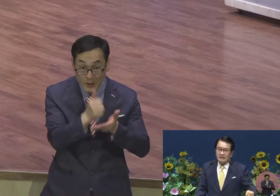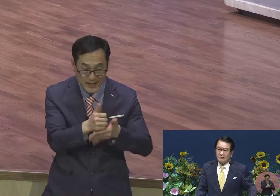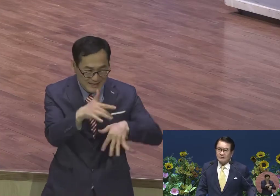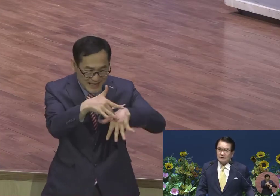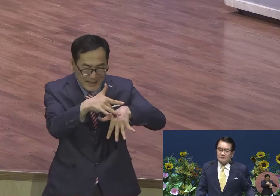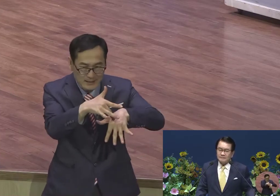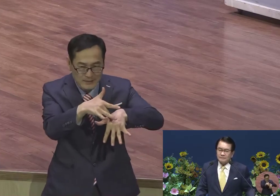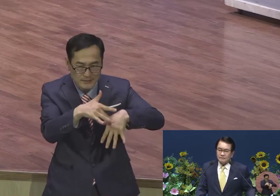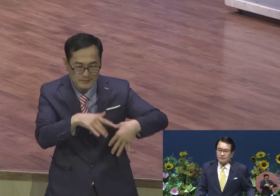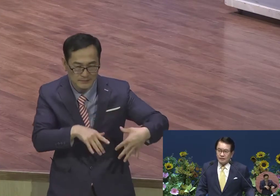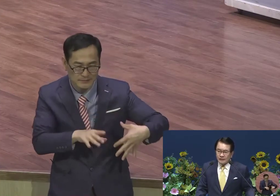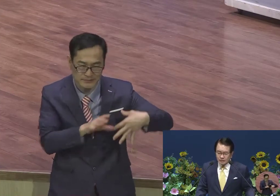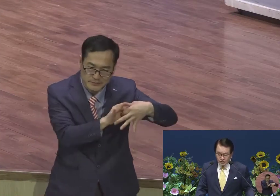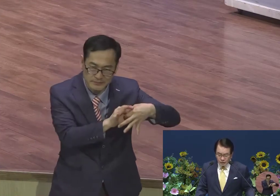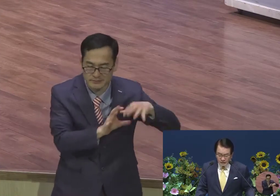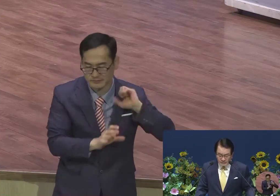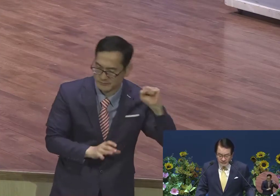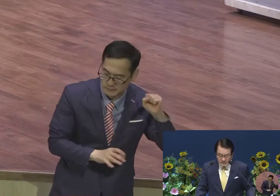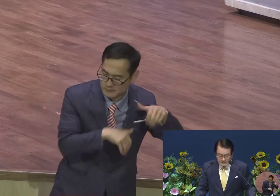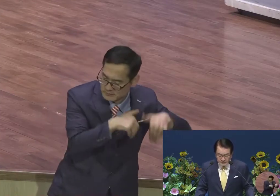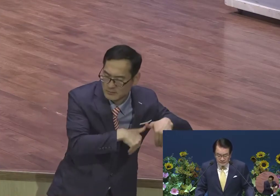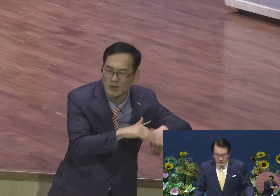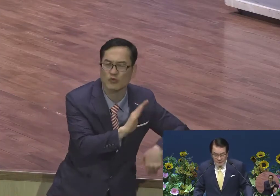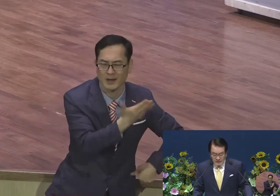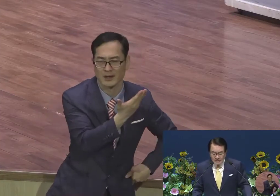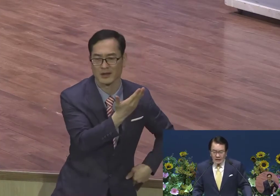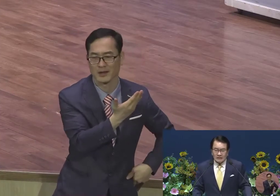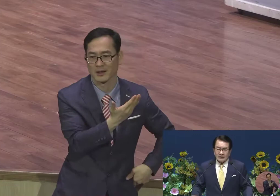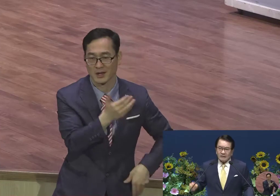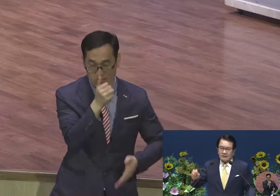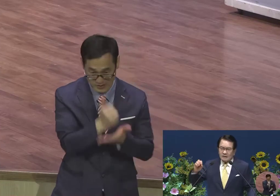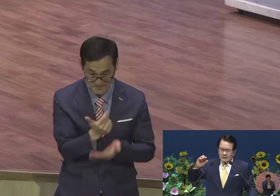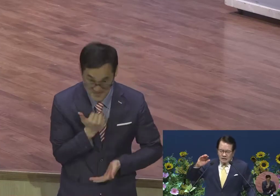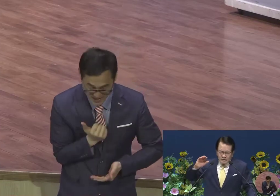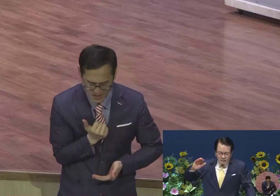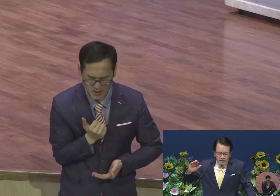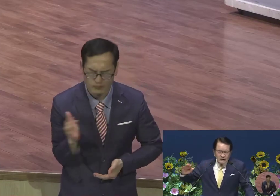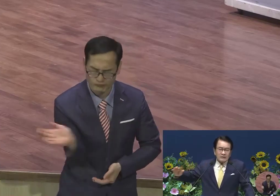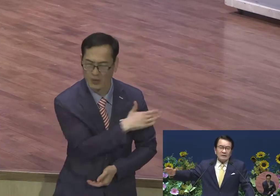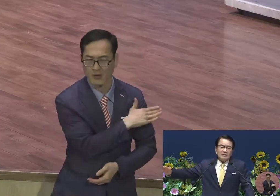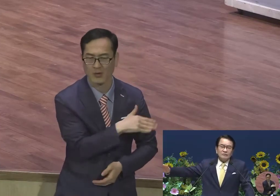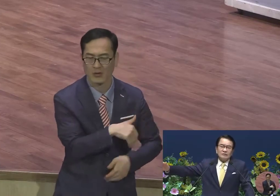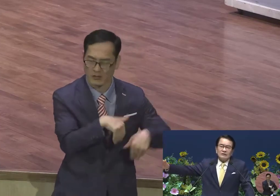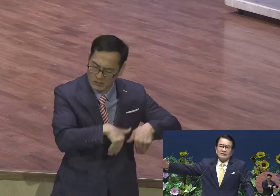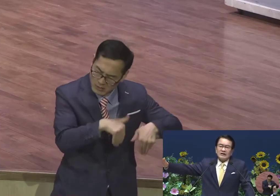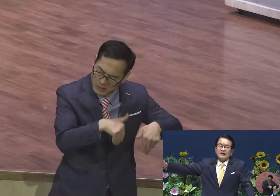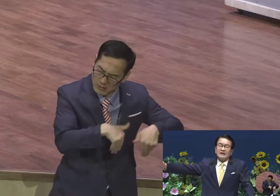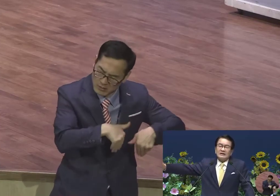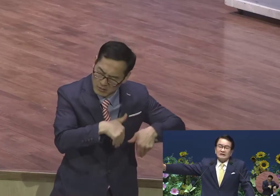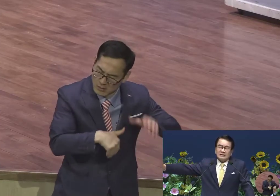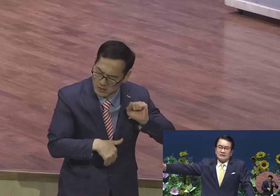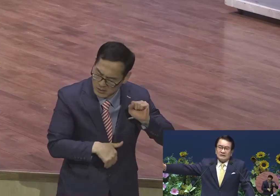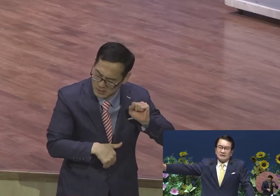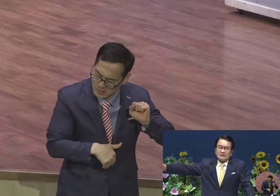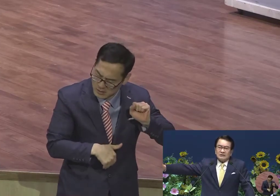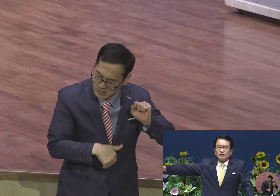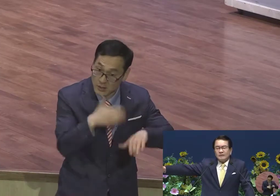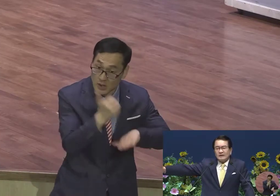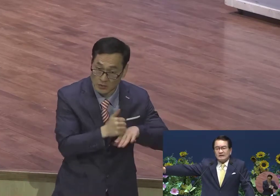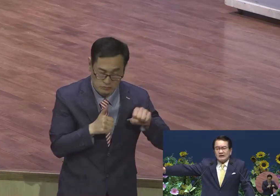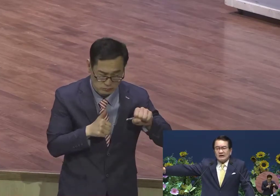사단 시기인대로 합니다. 죄의 종로를 탑니다. 그러다가 어떻게 해요? 영원히 영원히 사단에 있는